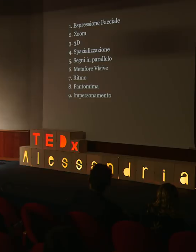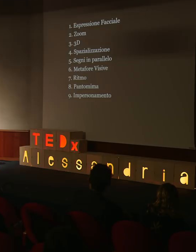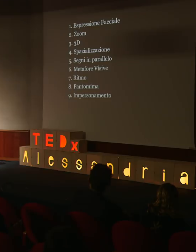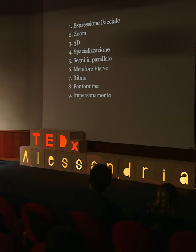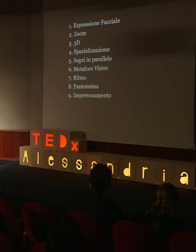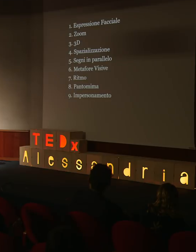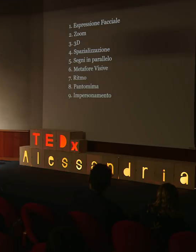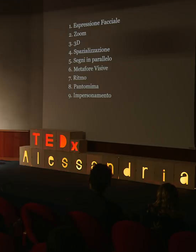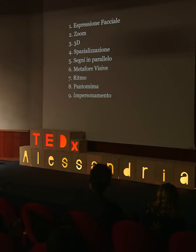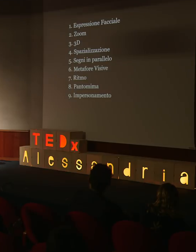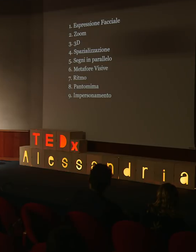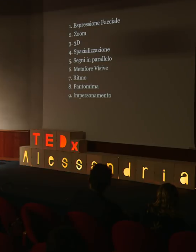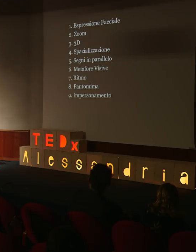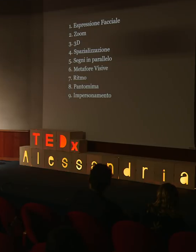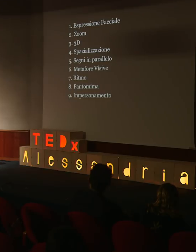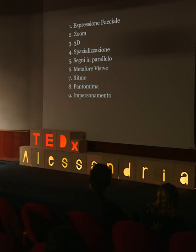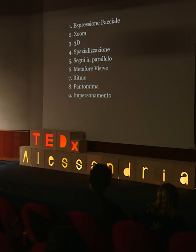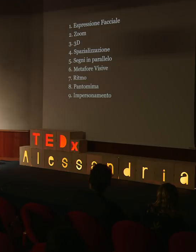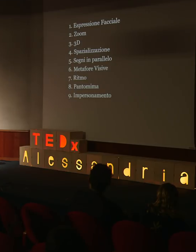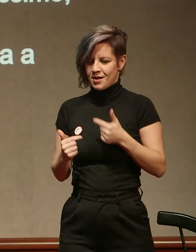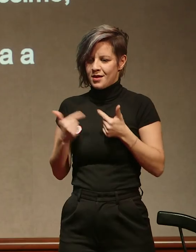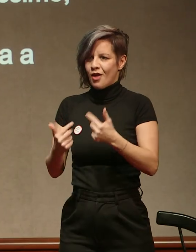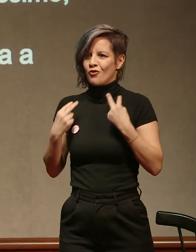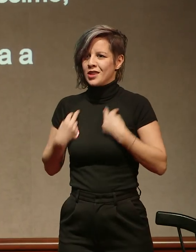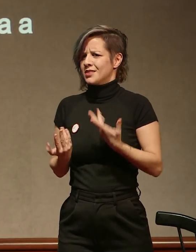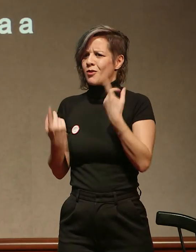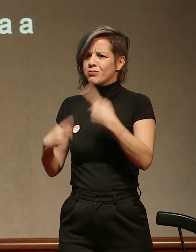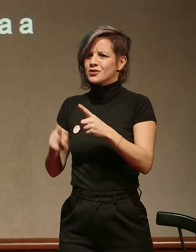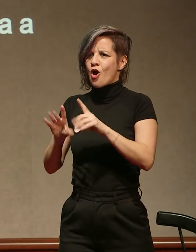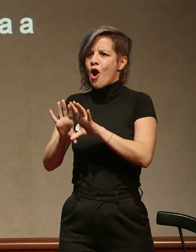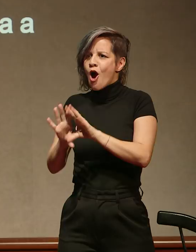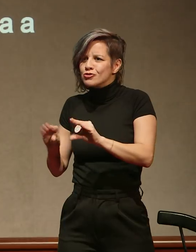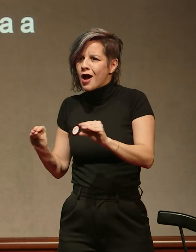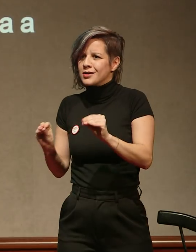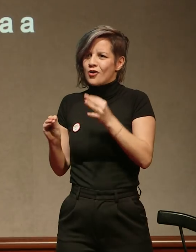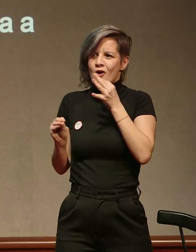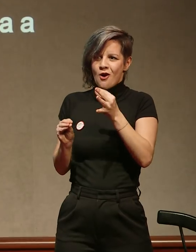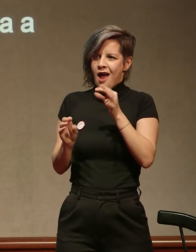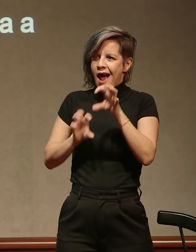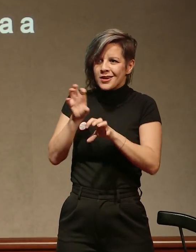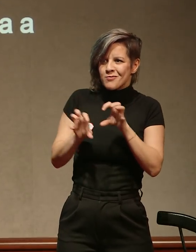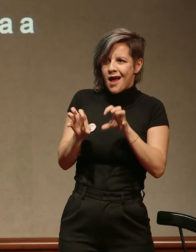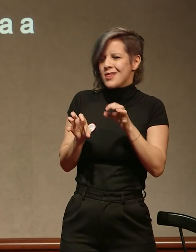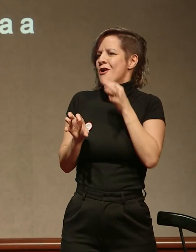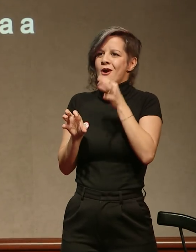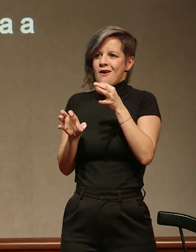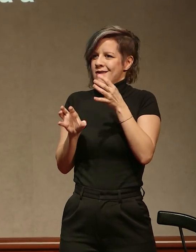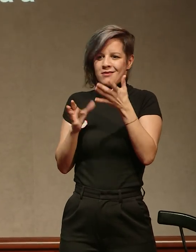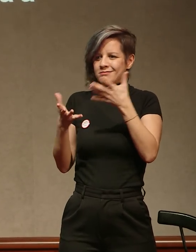meglio e poi l'impersona cosa significa che io divento l'oggetto l'animale